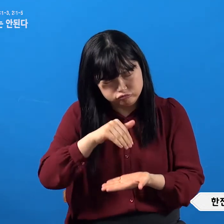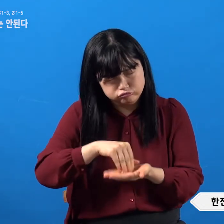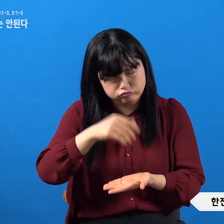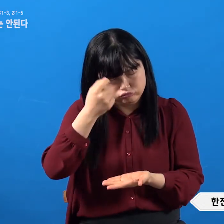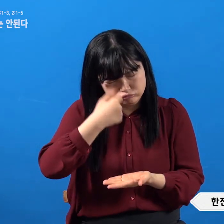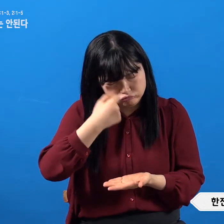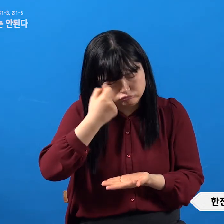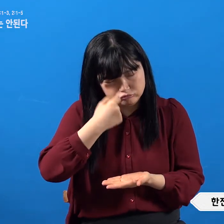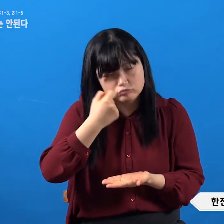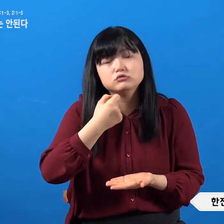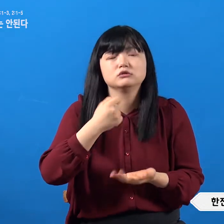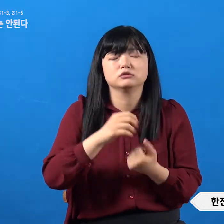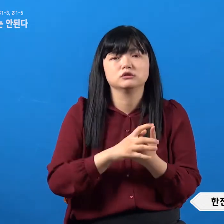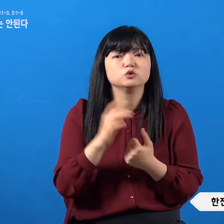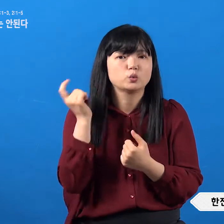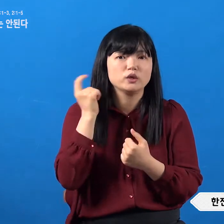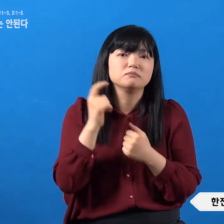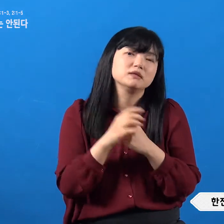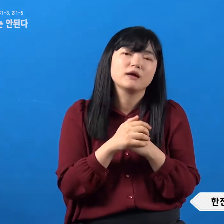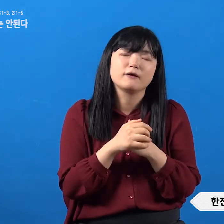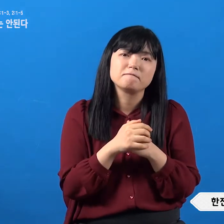통한의 울음소리입니다.